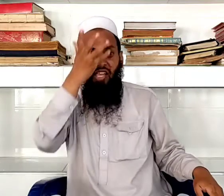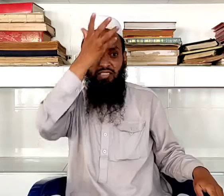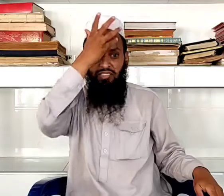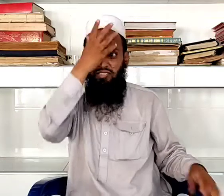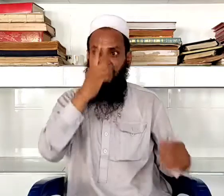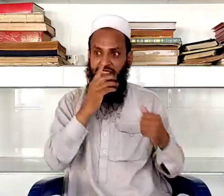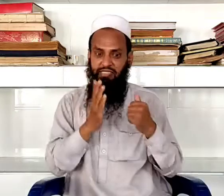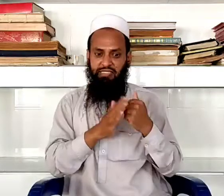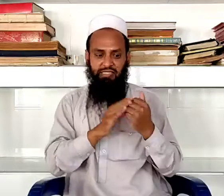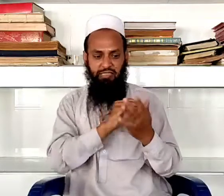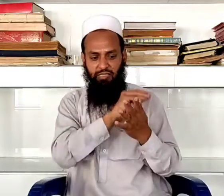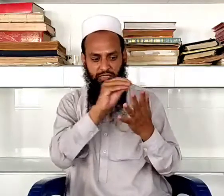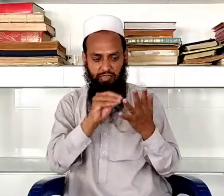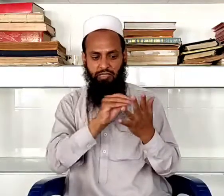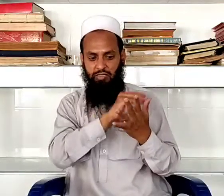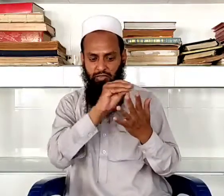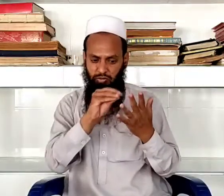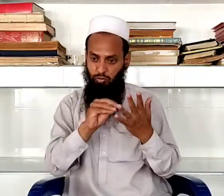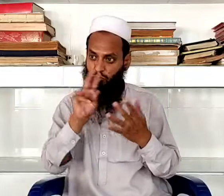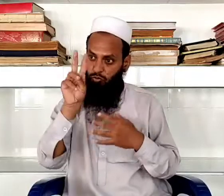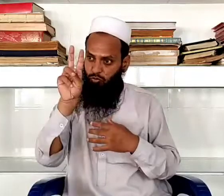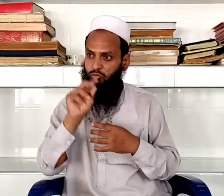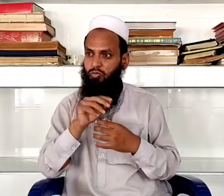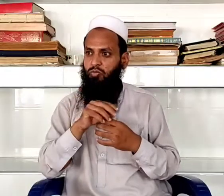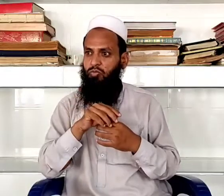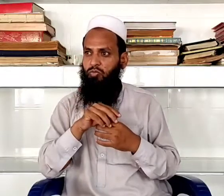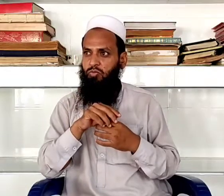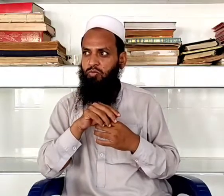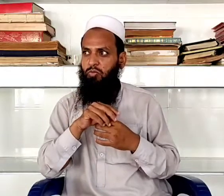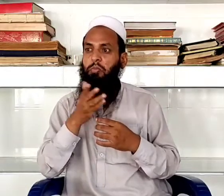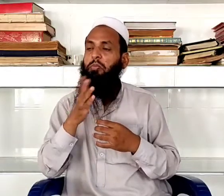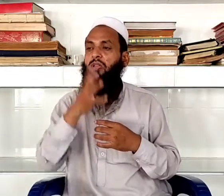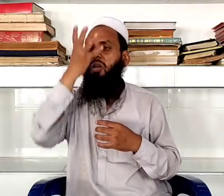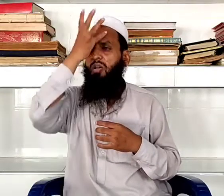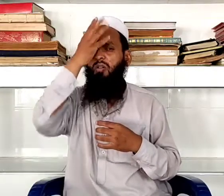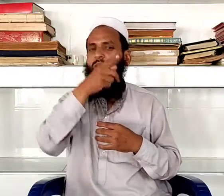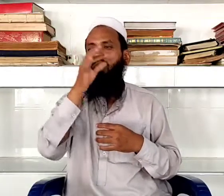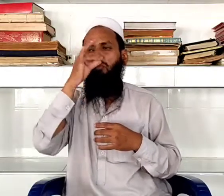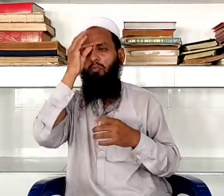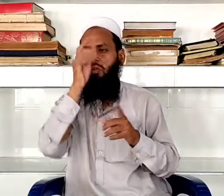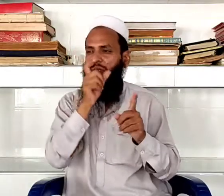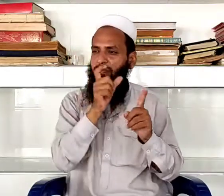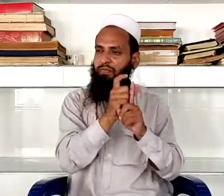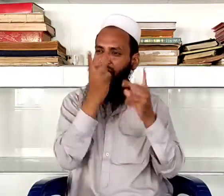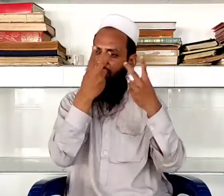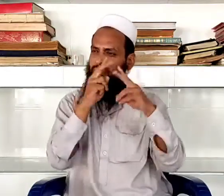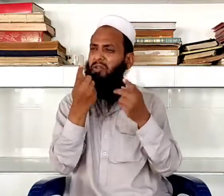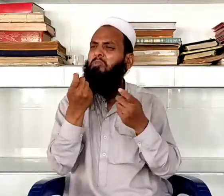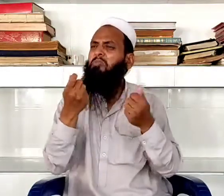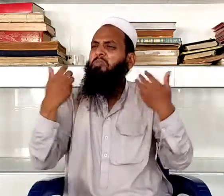اللہ تعالی عنہ اپنی ہمشیرہ کی شادی حضرت عمر رضی اللہ تعالی عنہ دے نال کرن نہ دے. اس واسطے